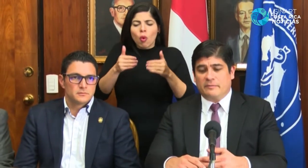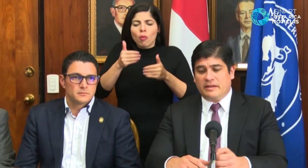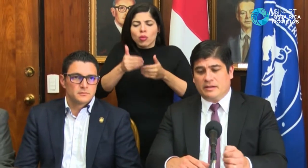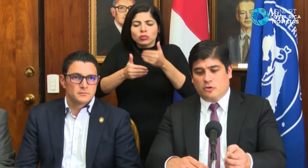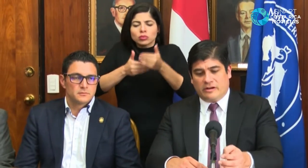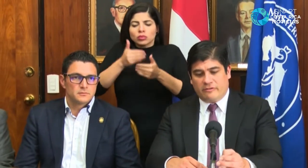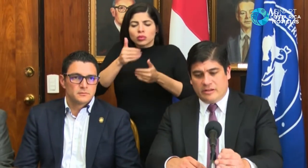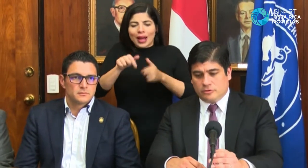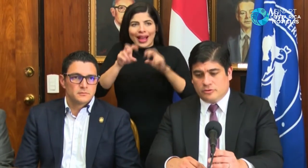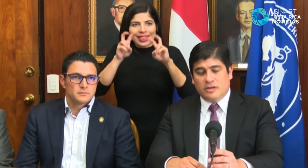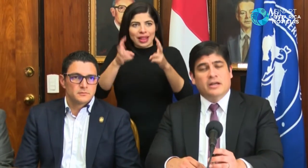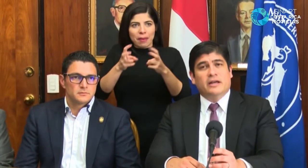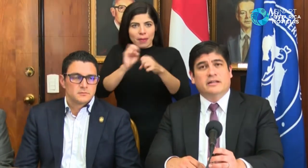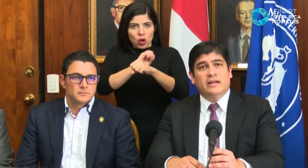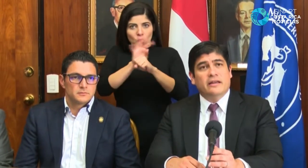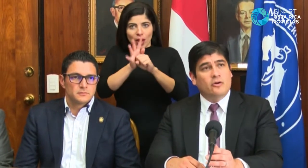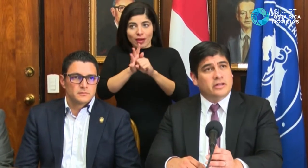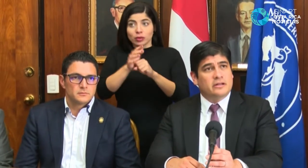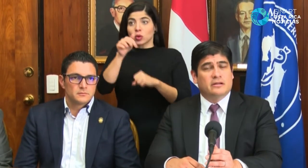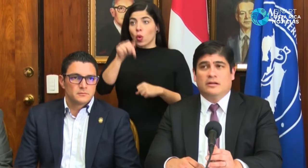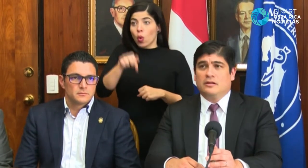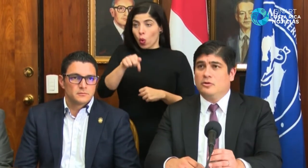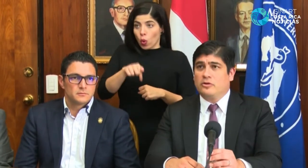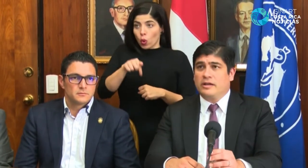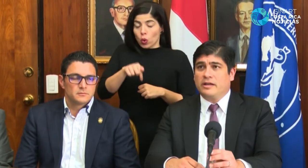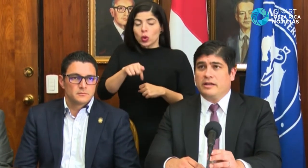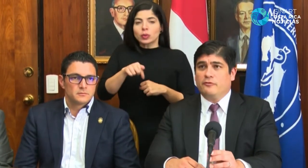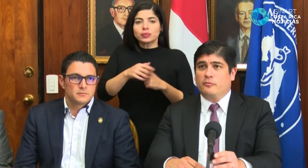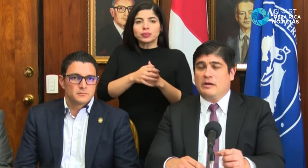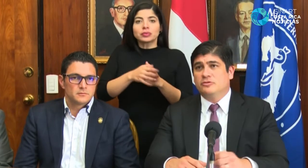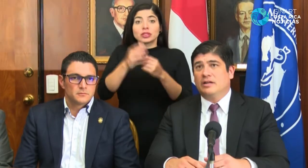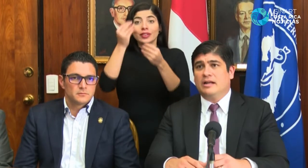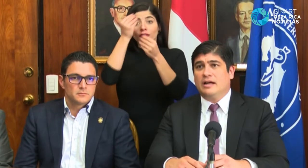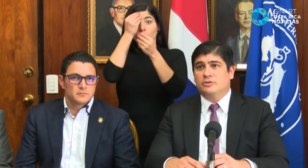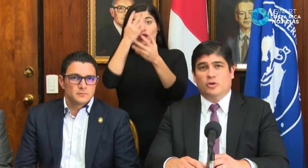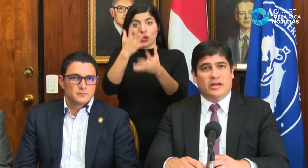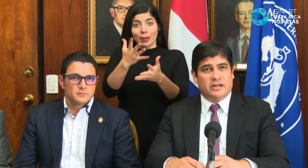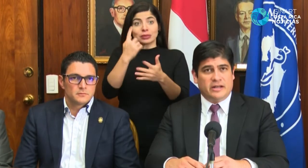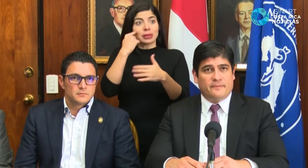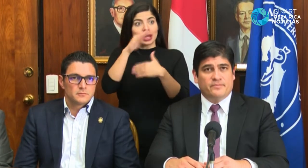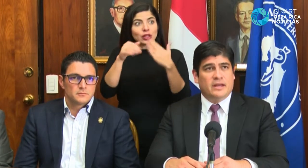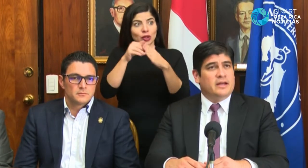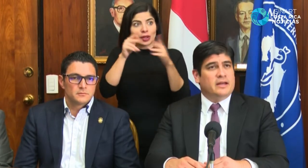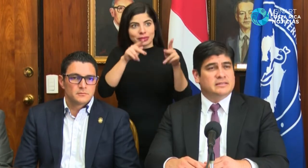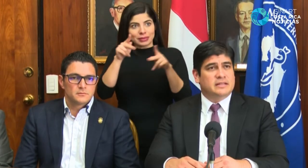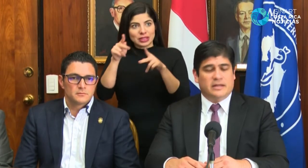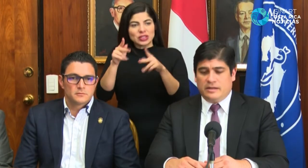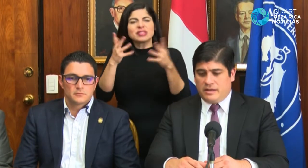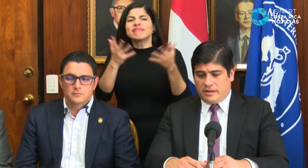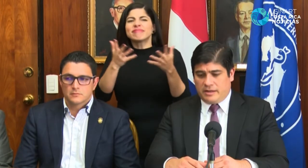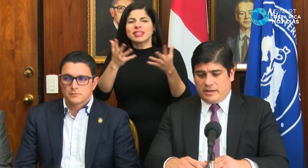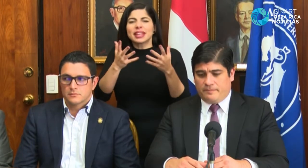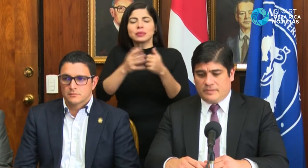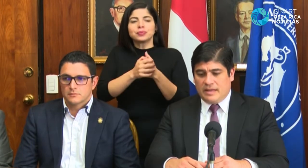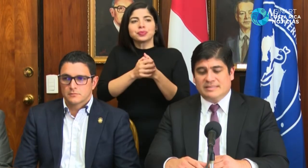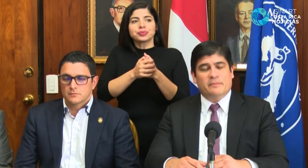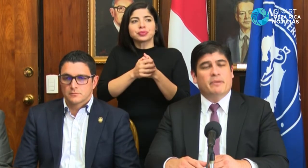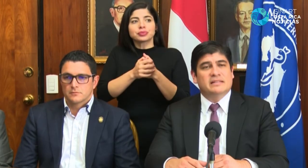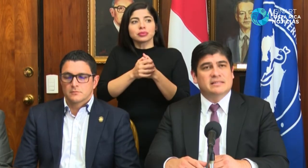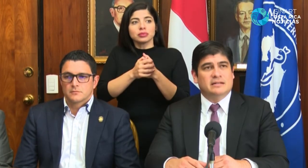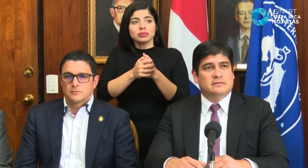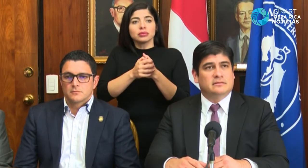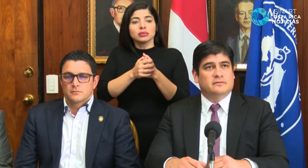del tema del coronavirus. El día de hoy, lo que informamos a la ciudadanía es que